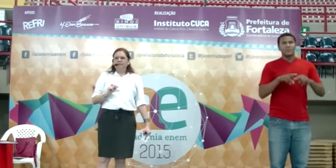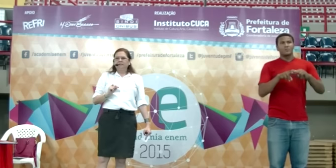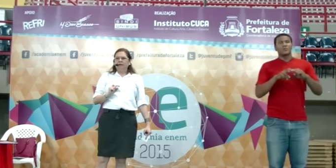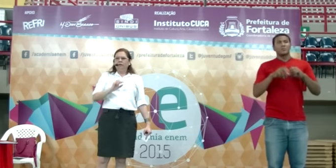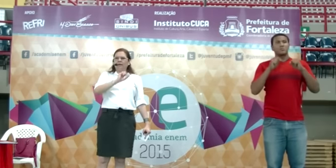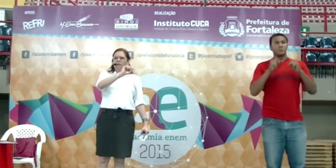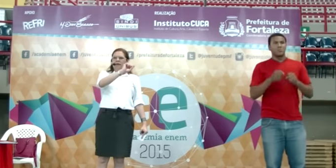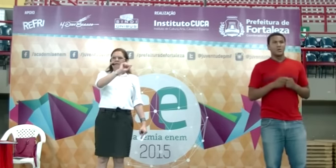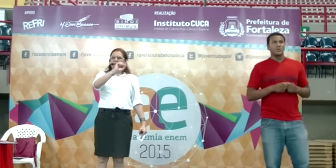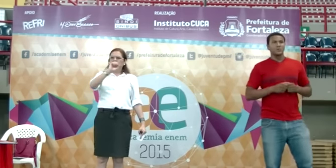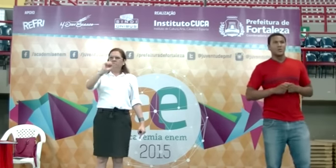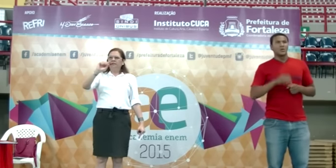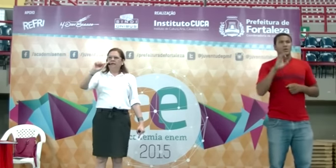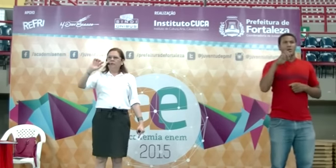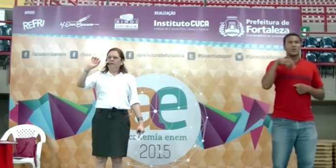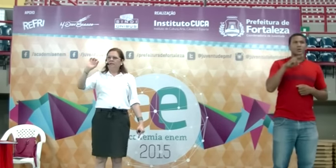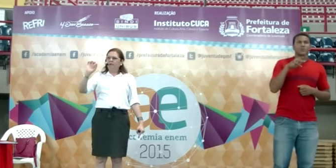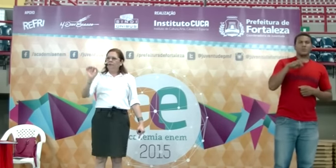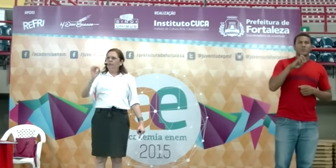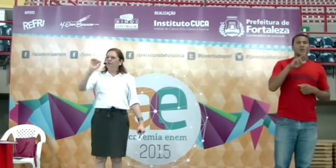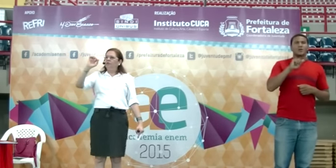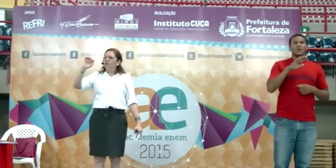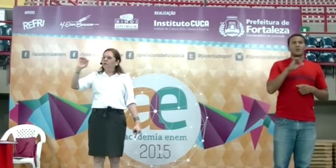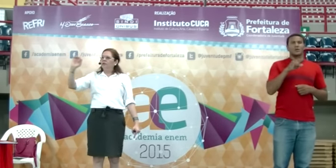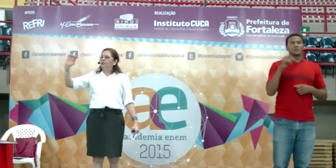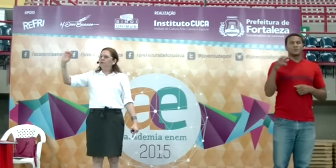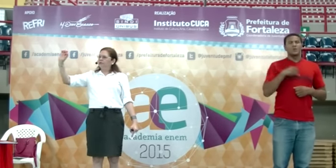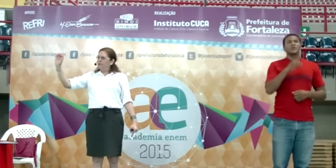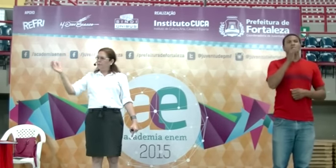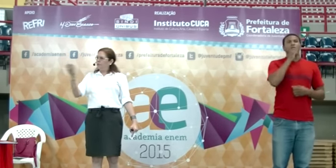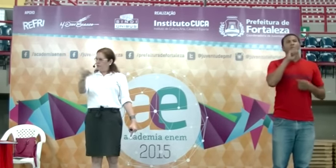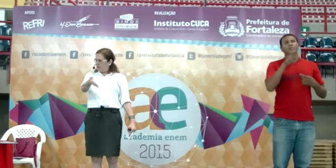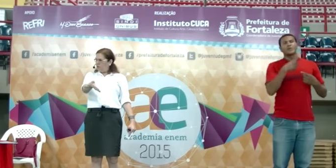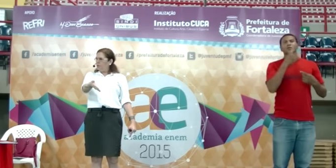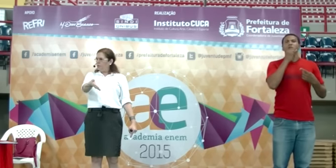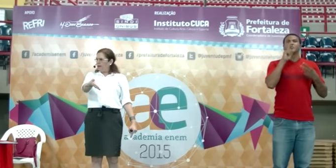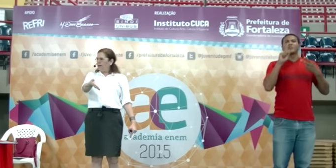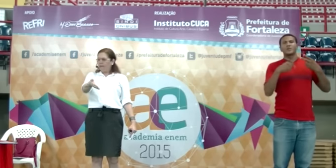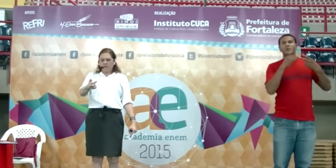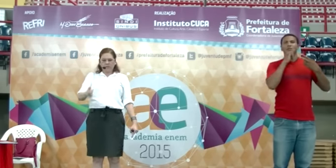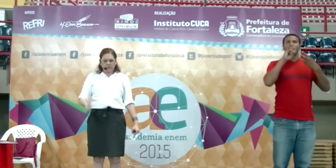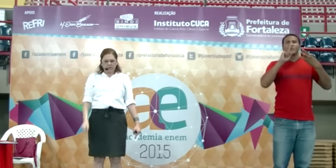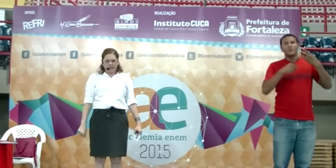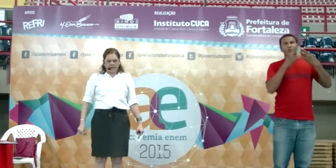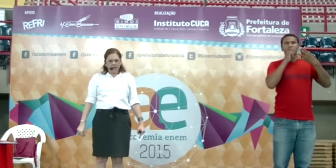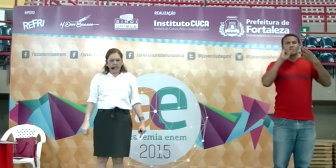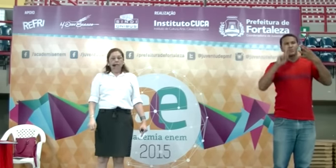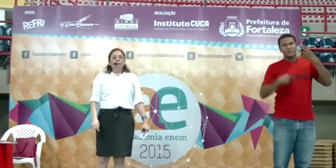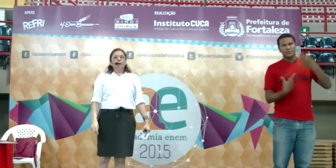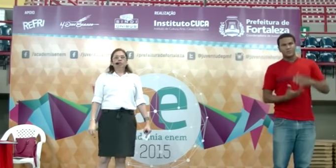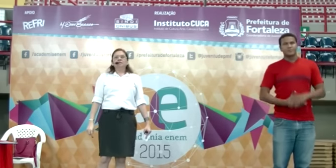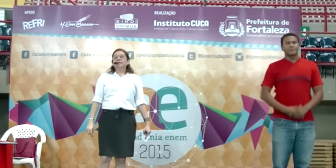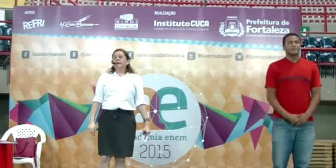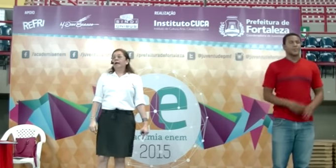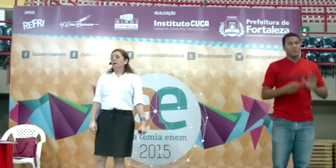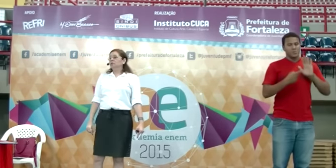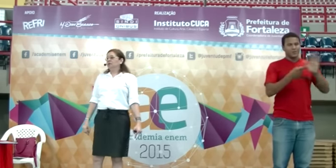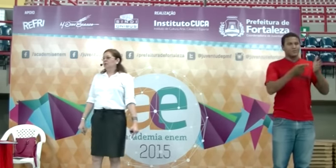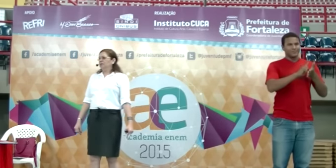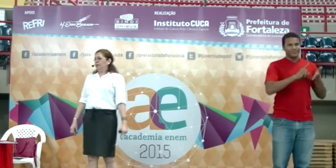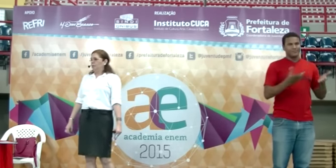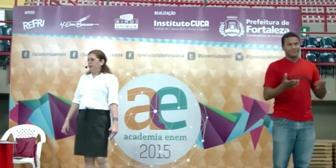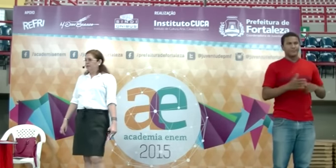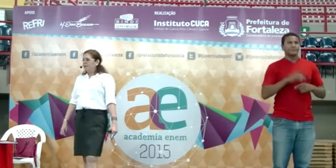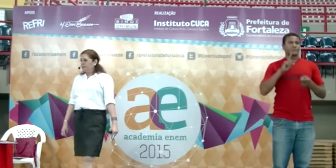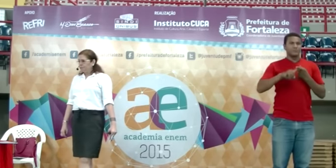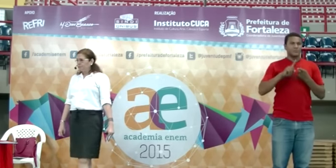a enumeração você dá um exemplo, vírgula, dá outro exemplo, vírgula, como eu acabei de mostrar. Pode ser